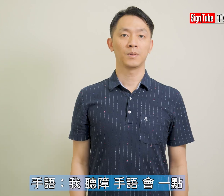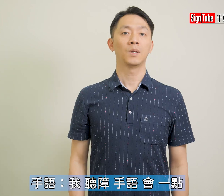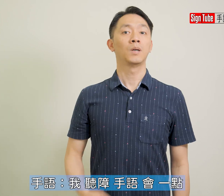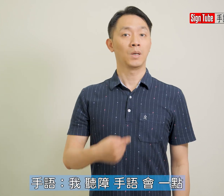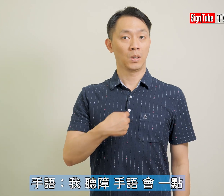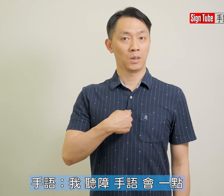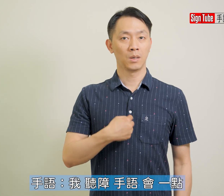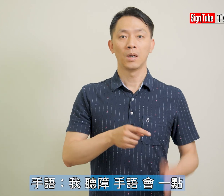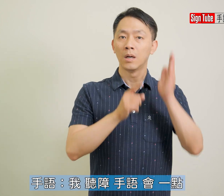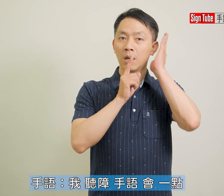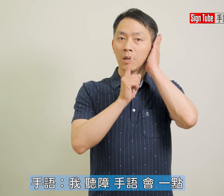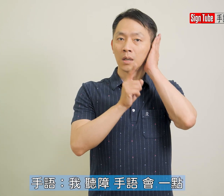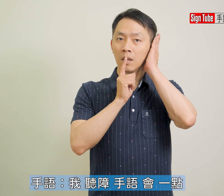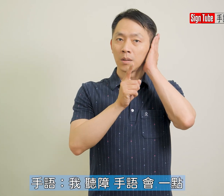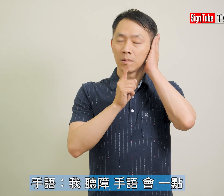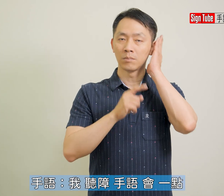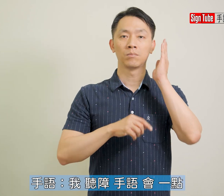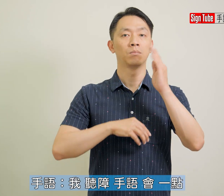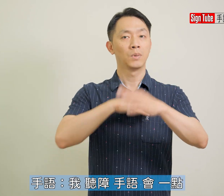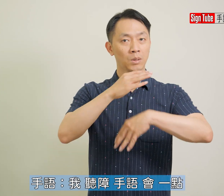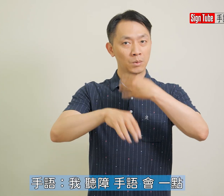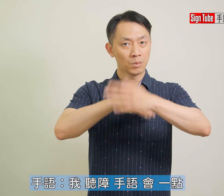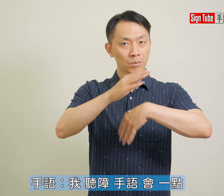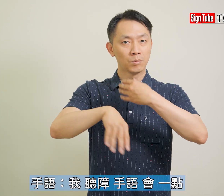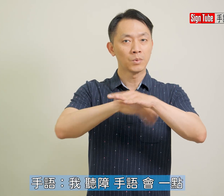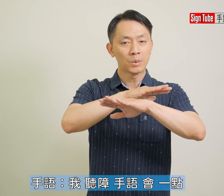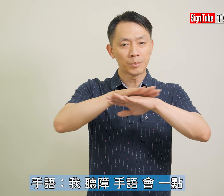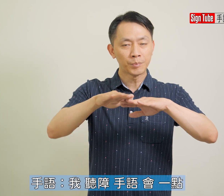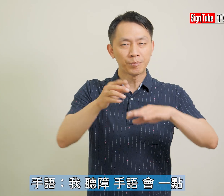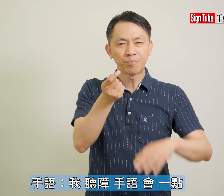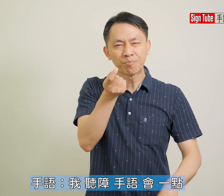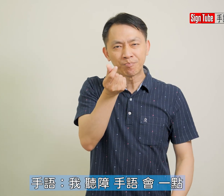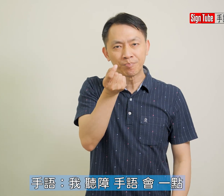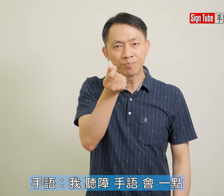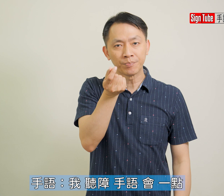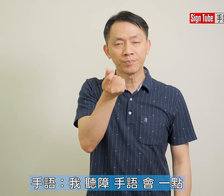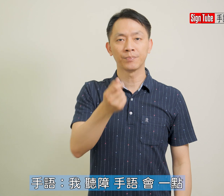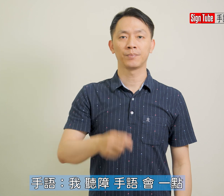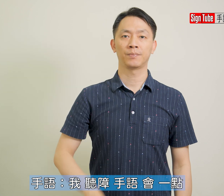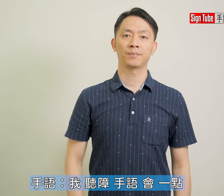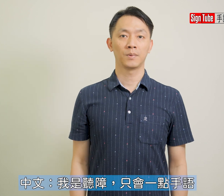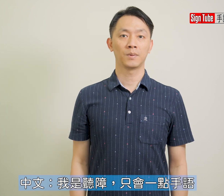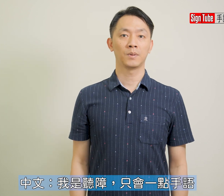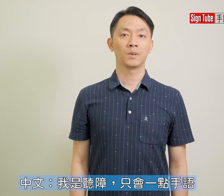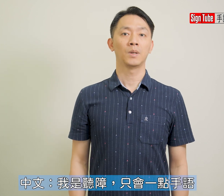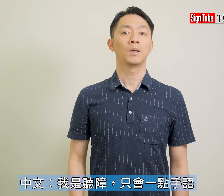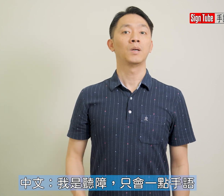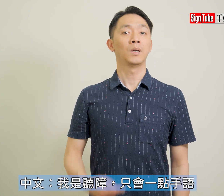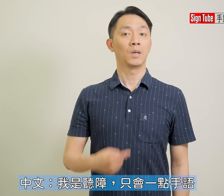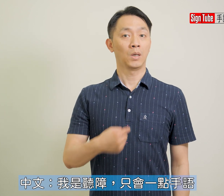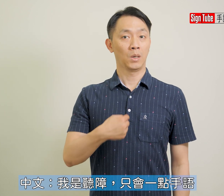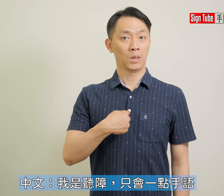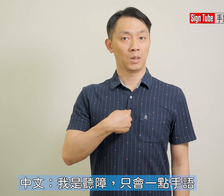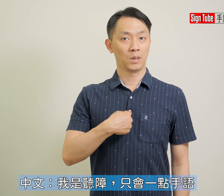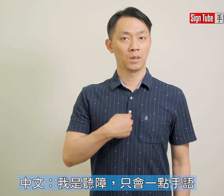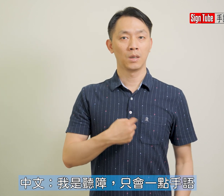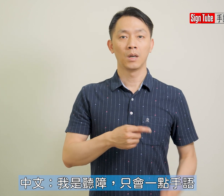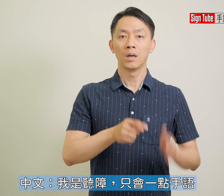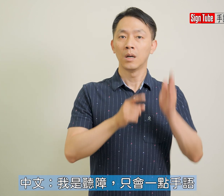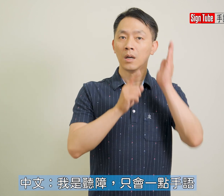动。手语笔法，我听障，手语会一点。中文